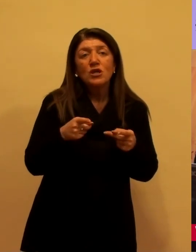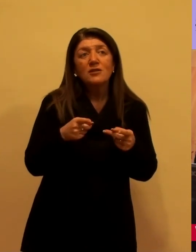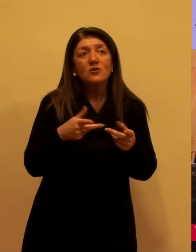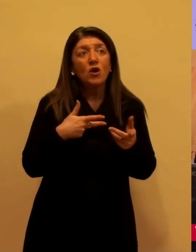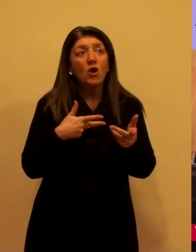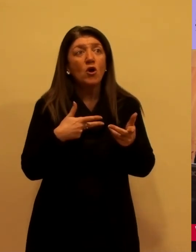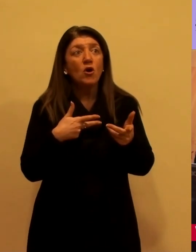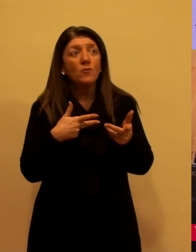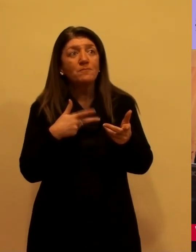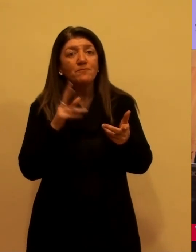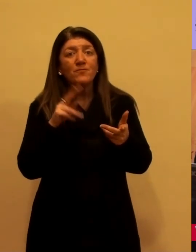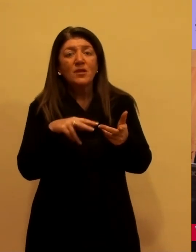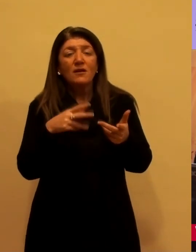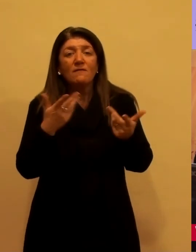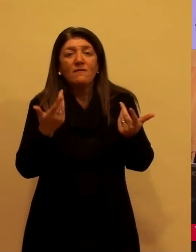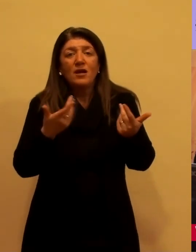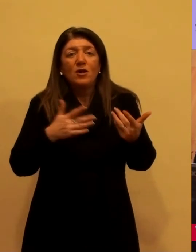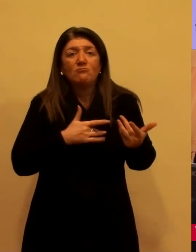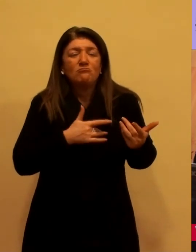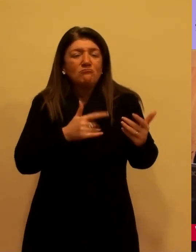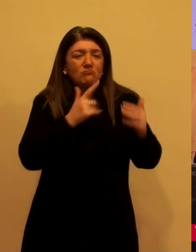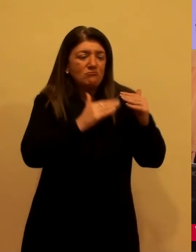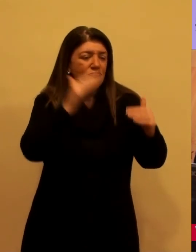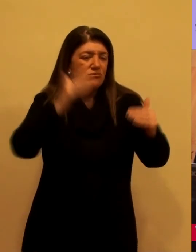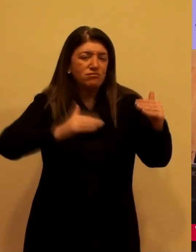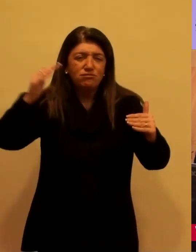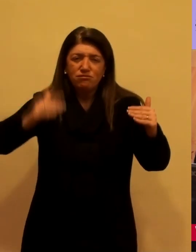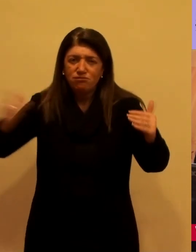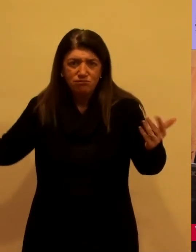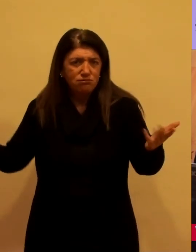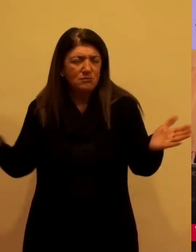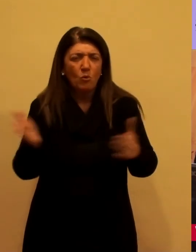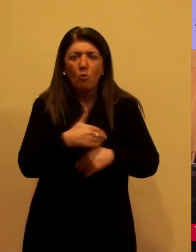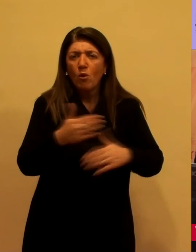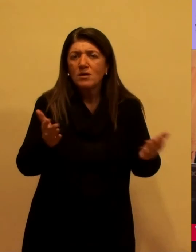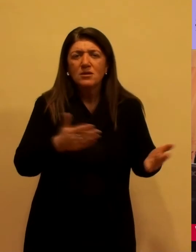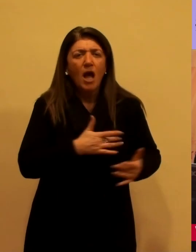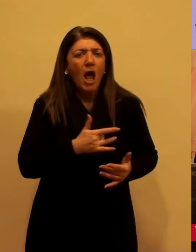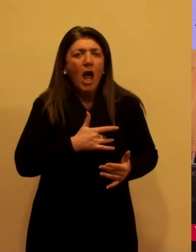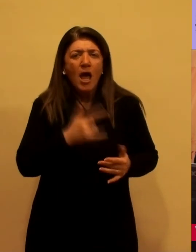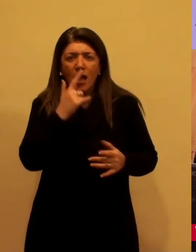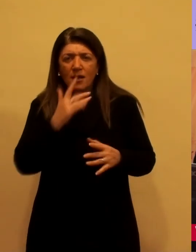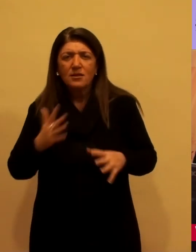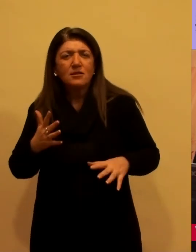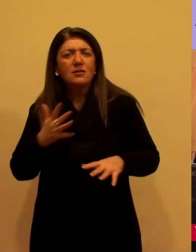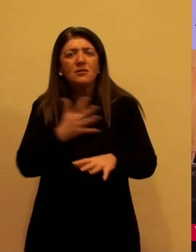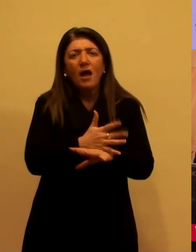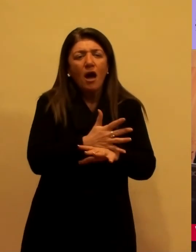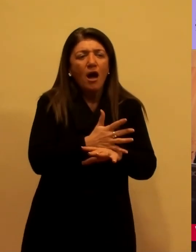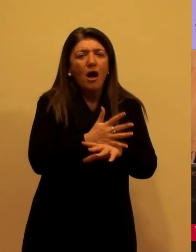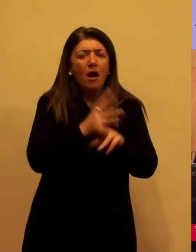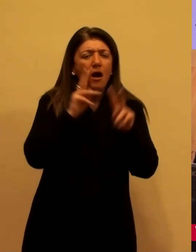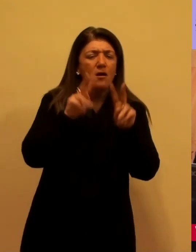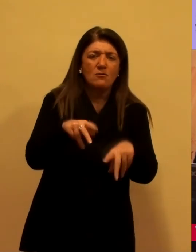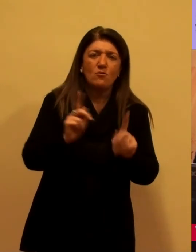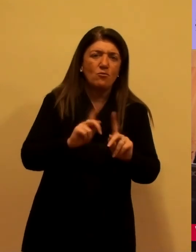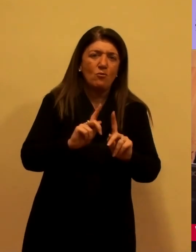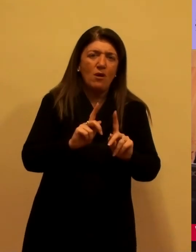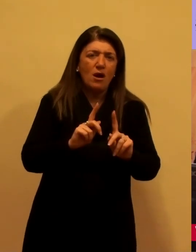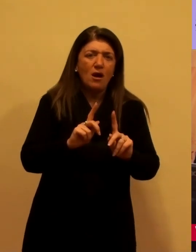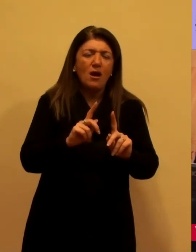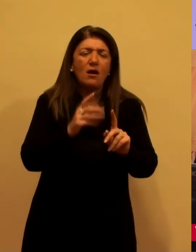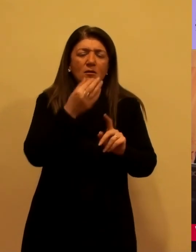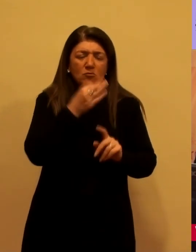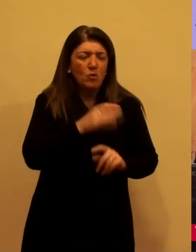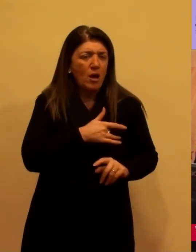piuttosto intergenerazionale. Quindi l'età conta fino a un certo punto, nel senso che comunque